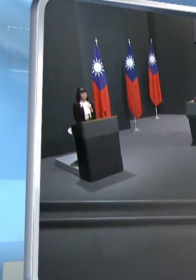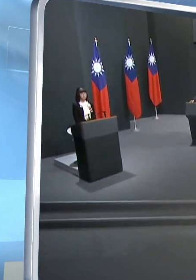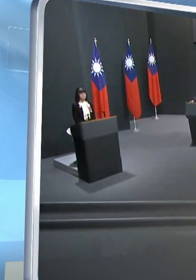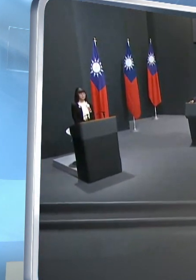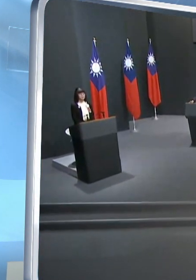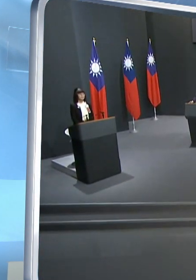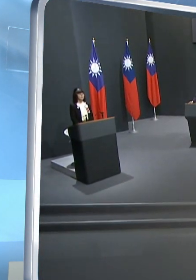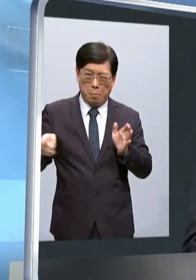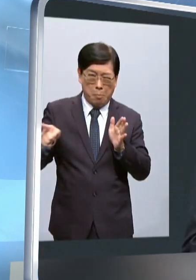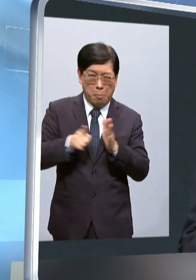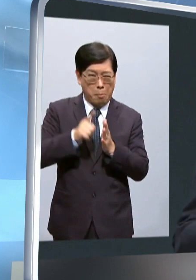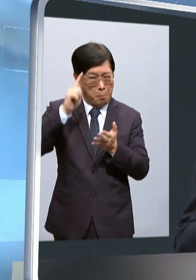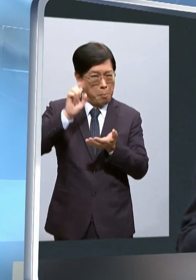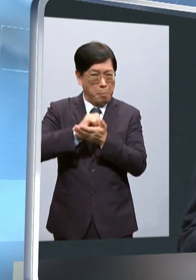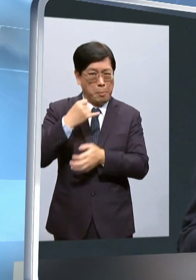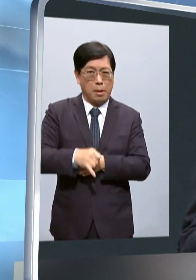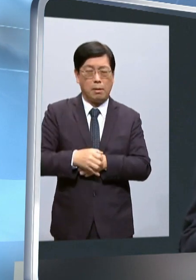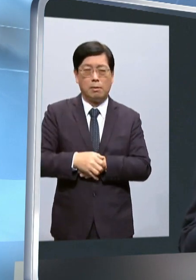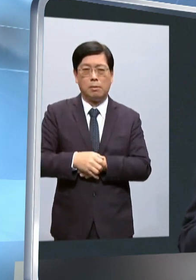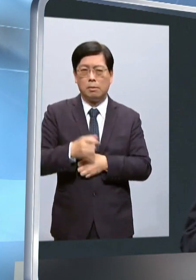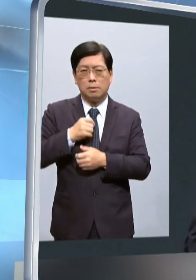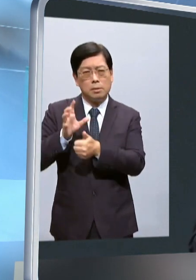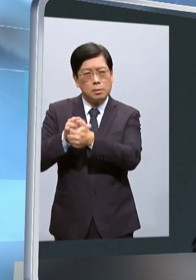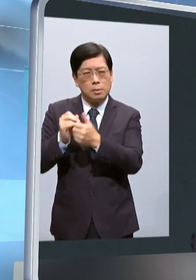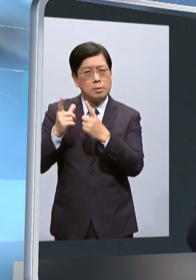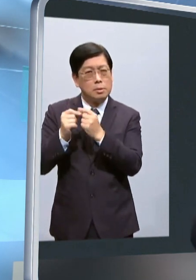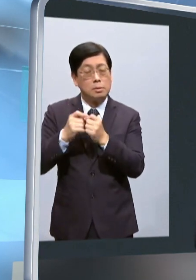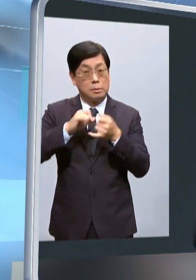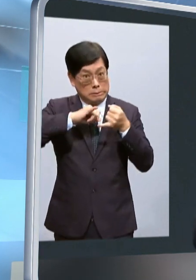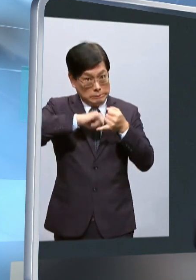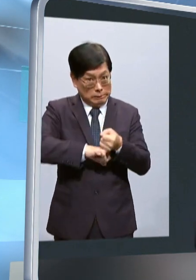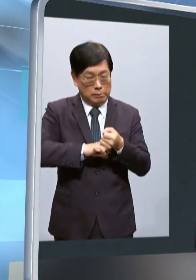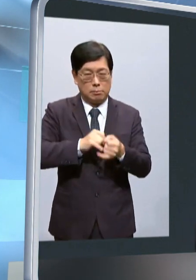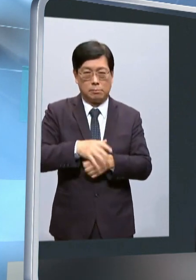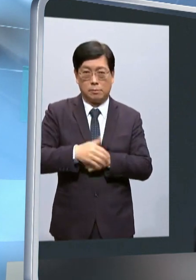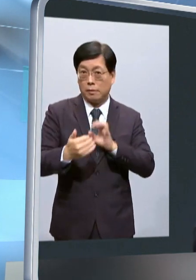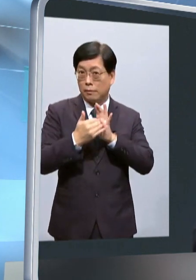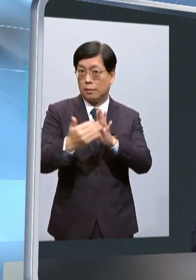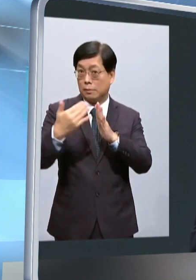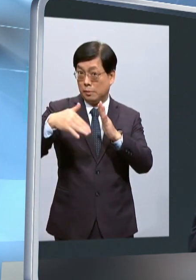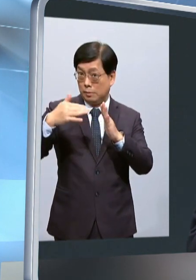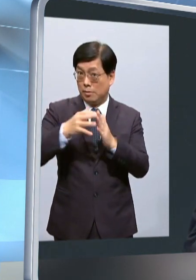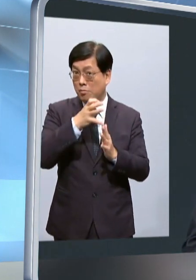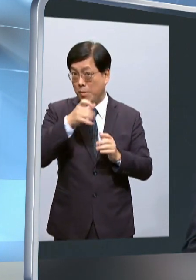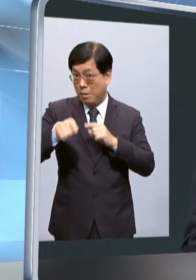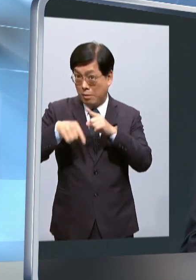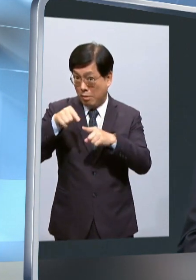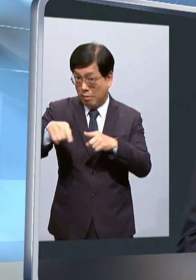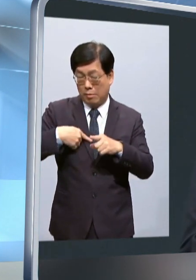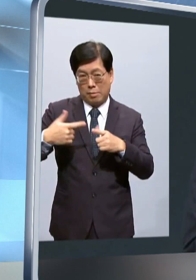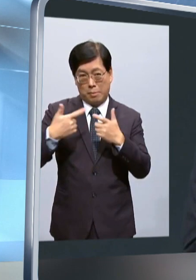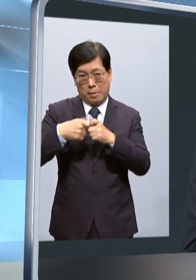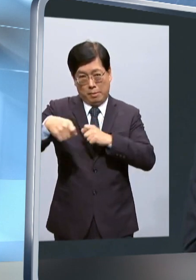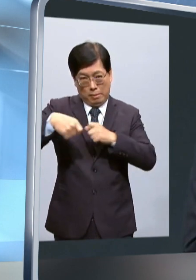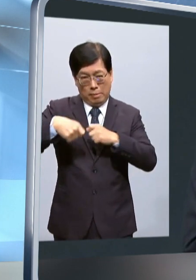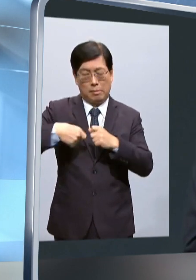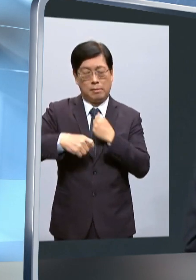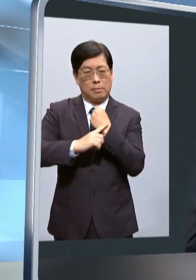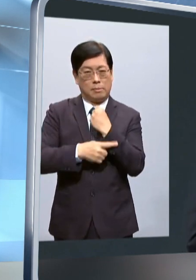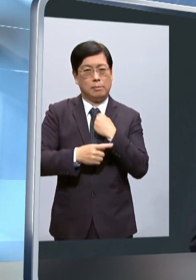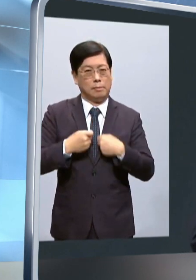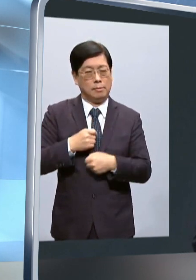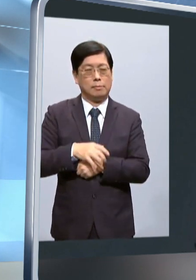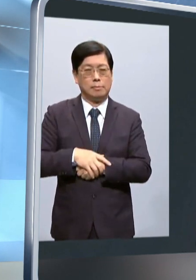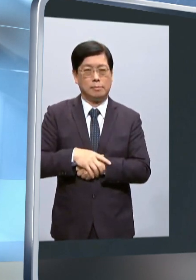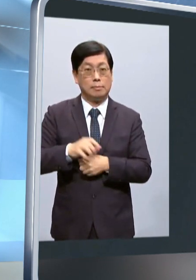三场公办政见发表会之后，明天下午2点，三位候选人将在公示举行唯一